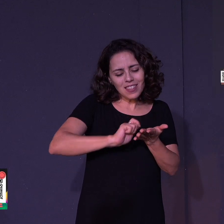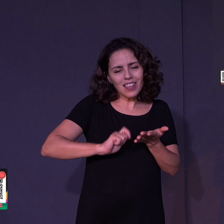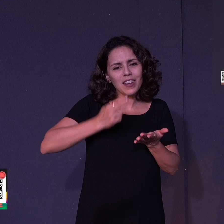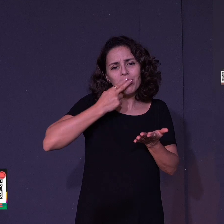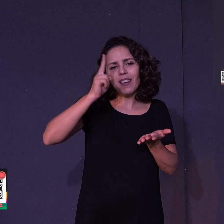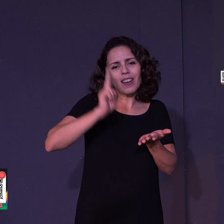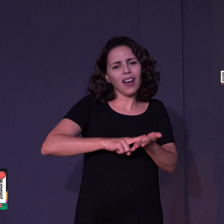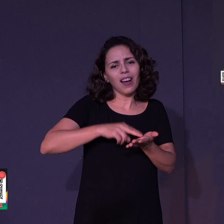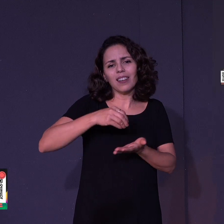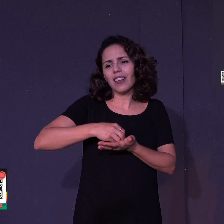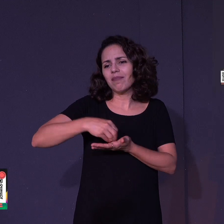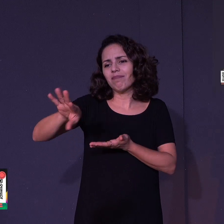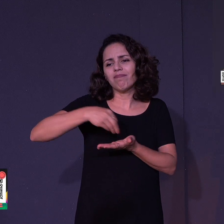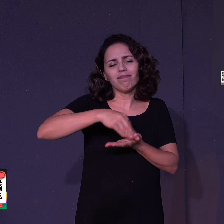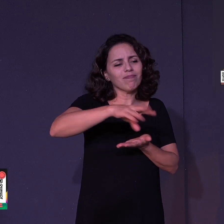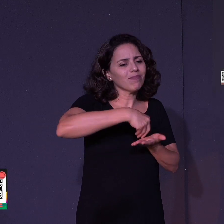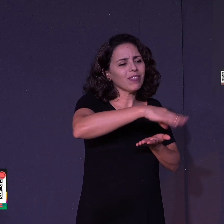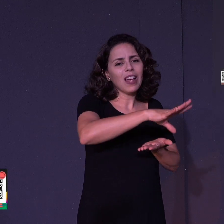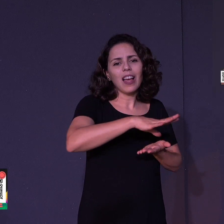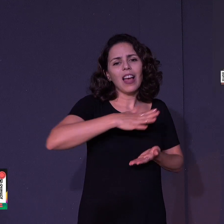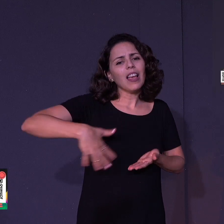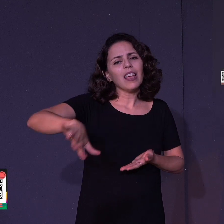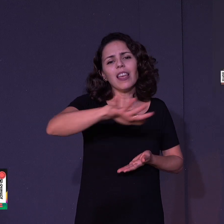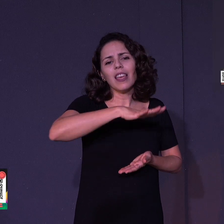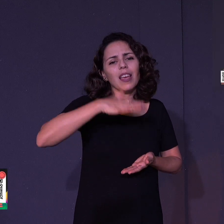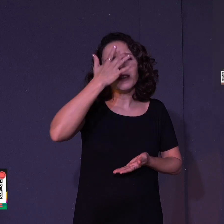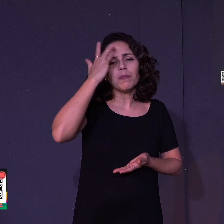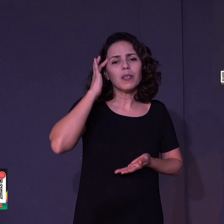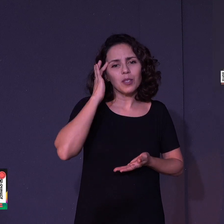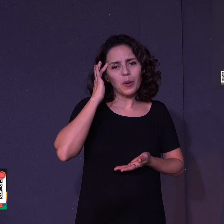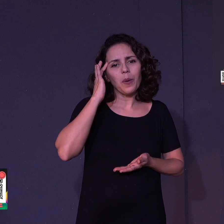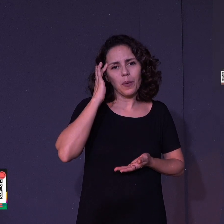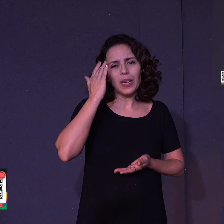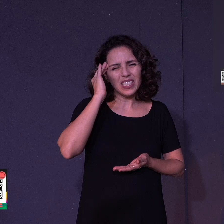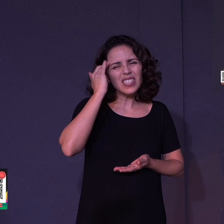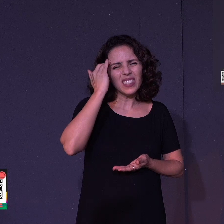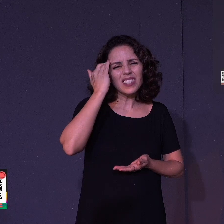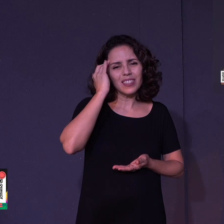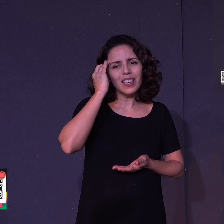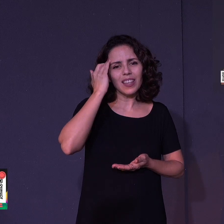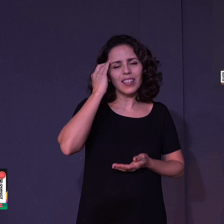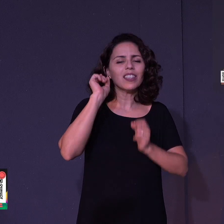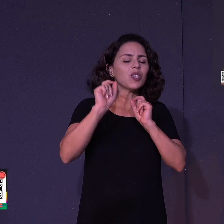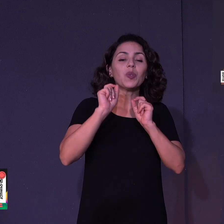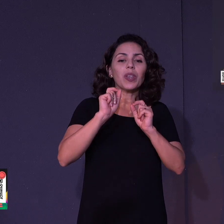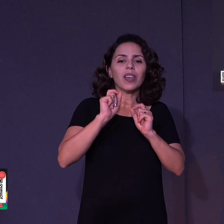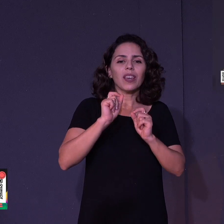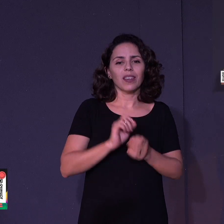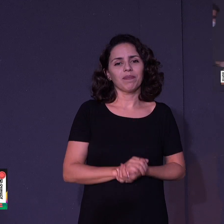do apóstolo, fica claro que através da leitura das suas cartas paulinas, o que o apóstolo Paulo tinha em sua